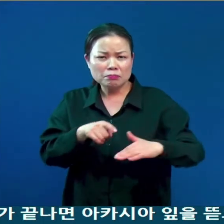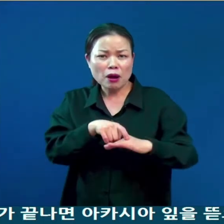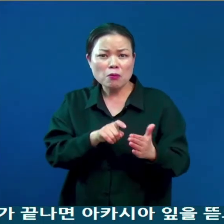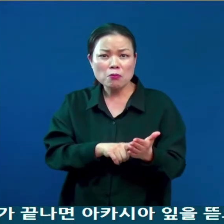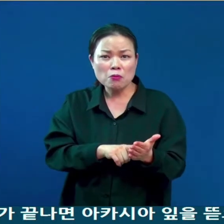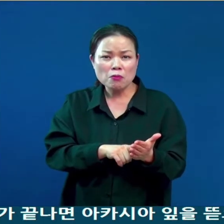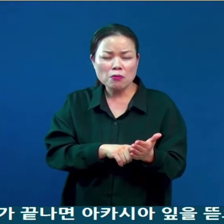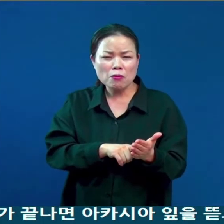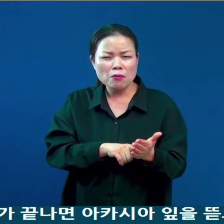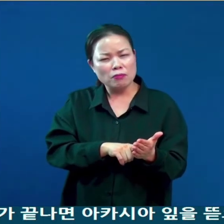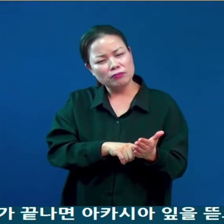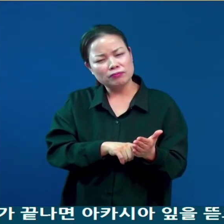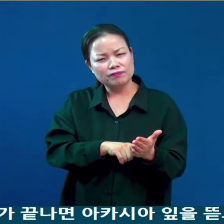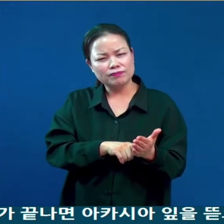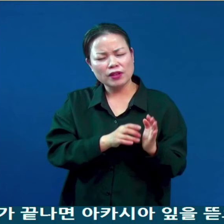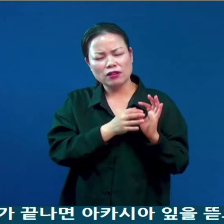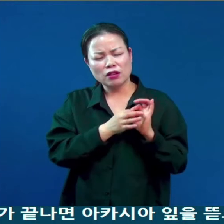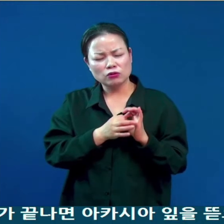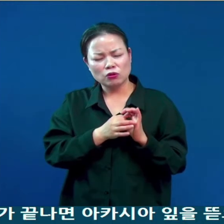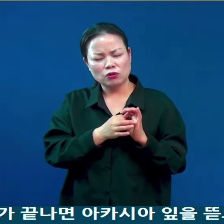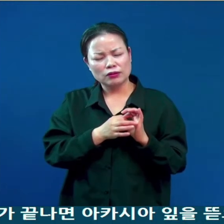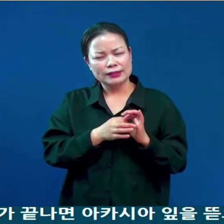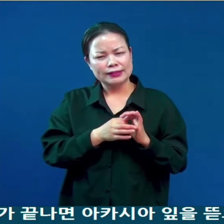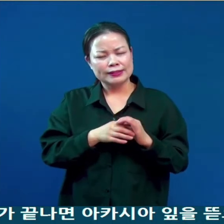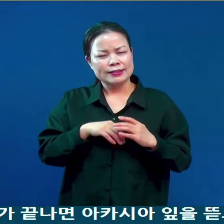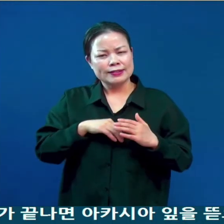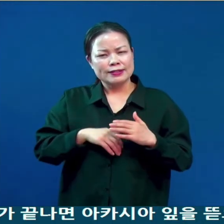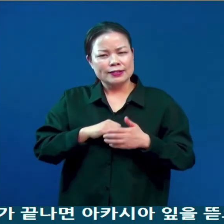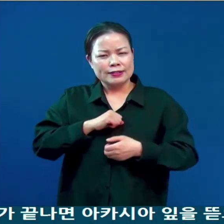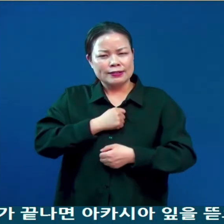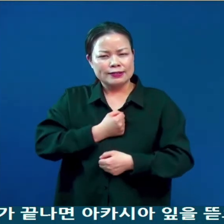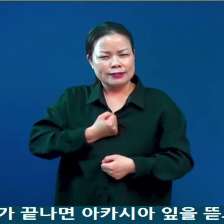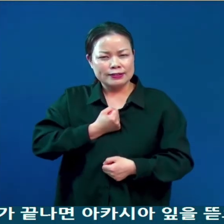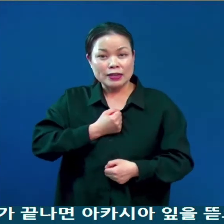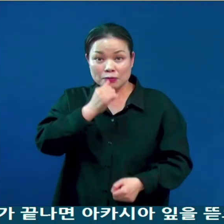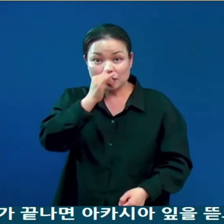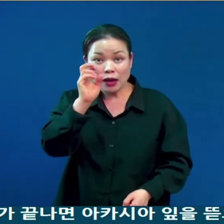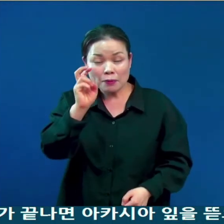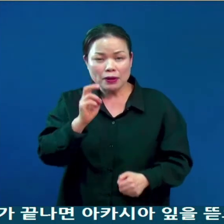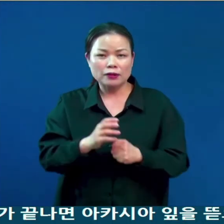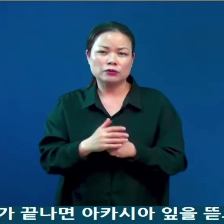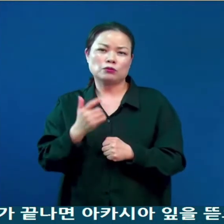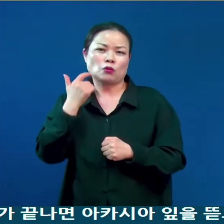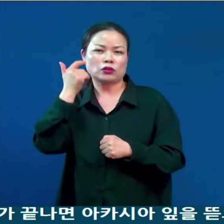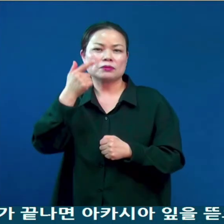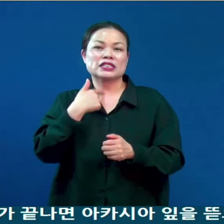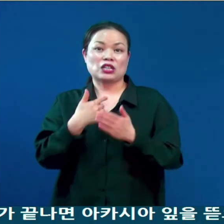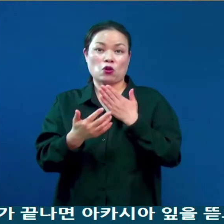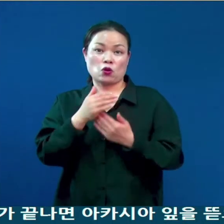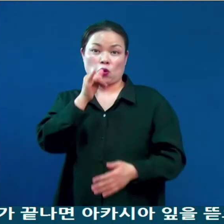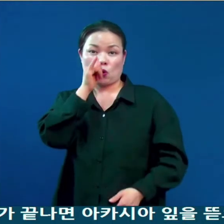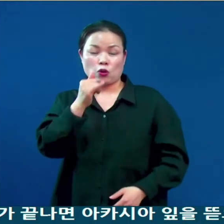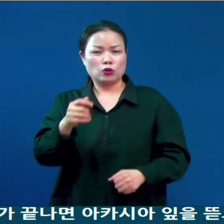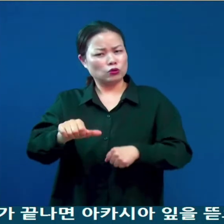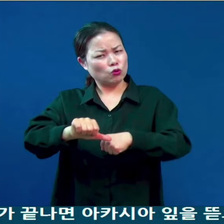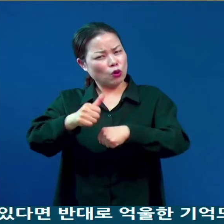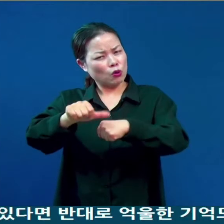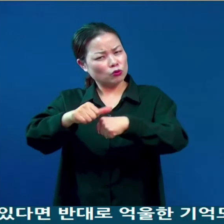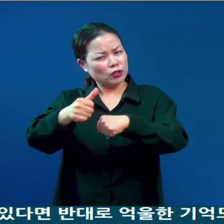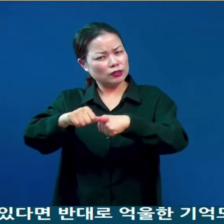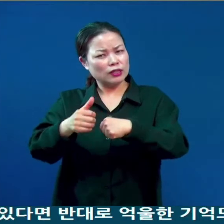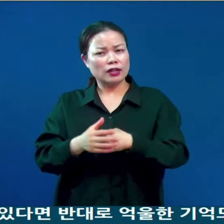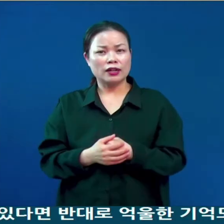마음이 이렇게 계속해서 우리 안에 몽우리가 져 있겠죠. 저에게도 이제 그런 경험이 있는데요. 초등학교 5학년